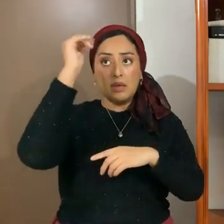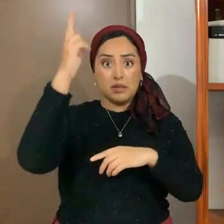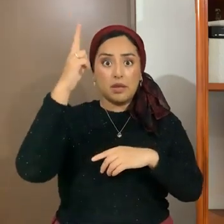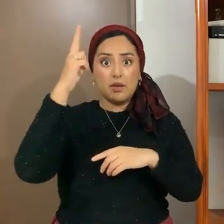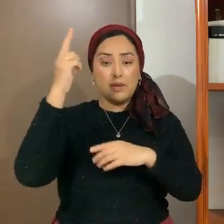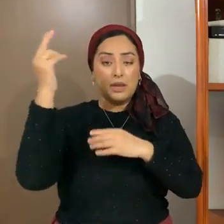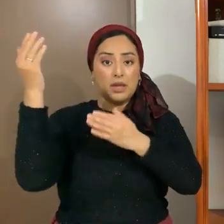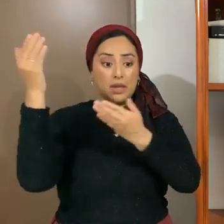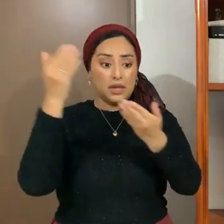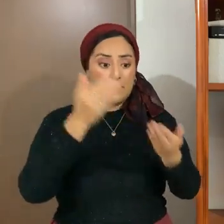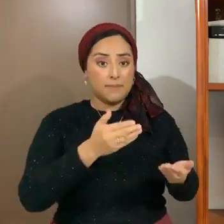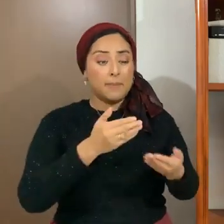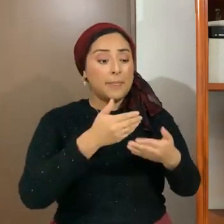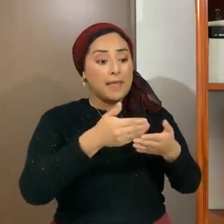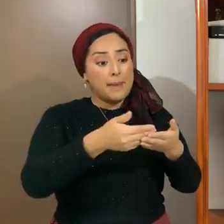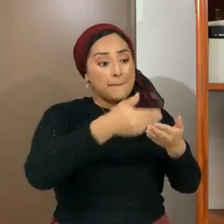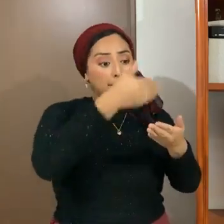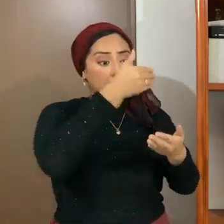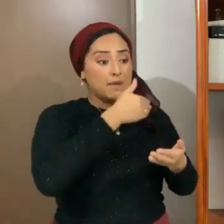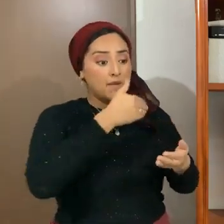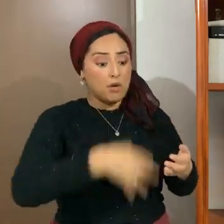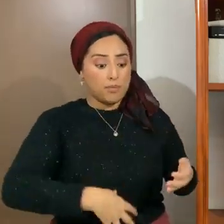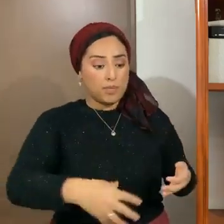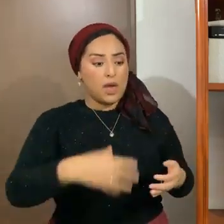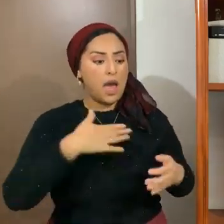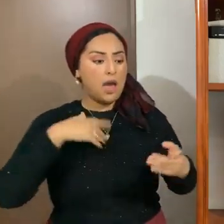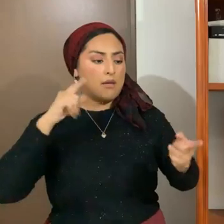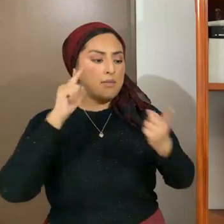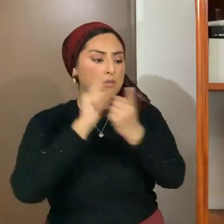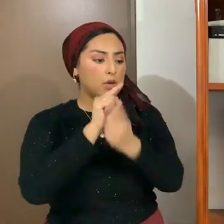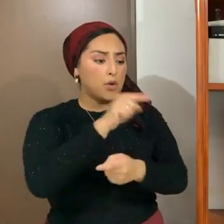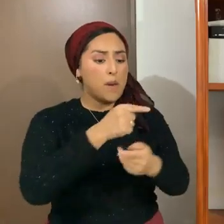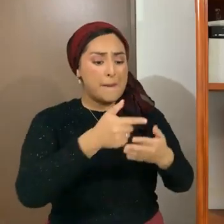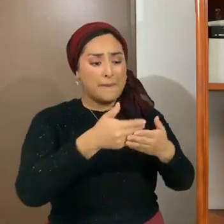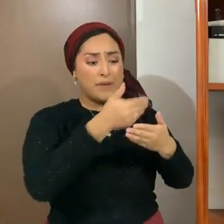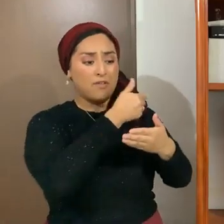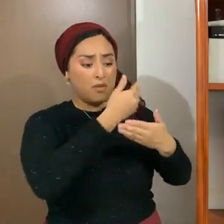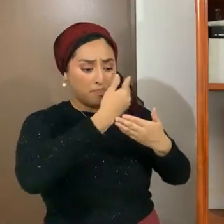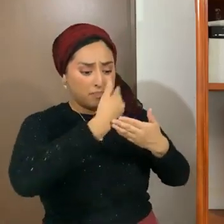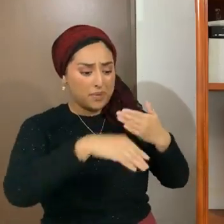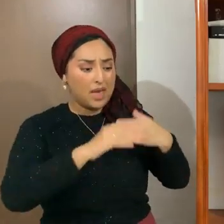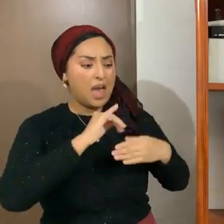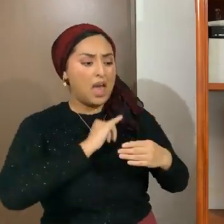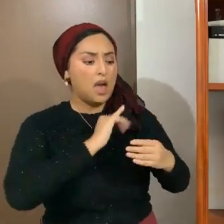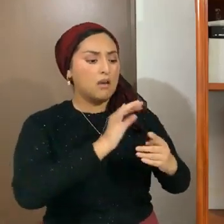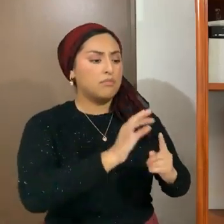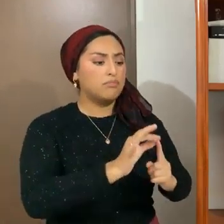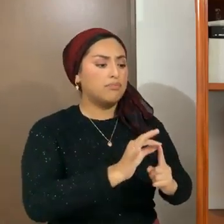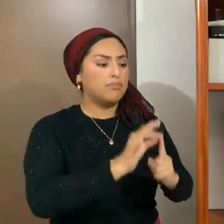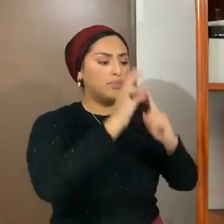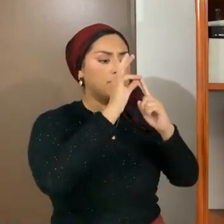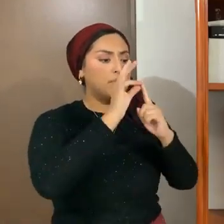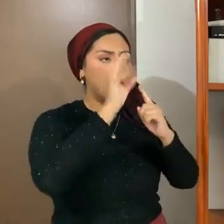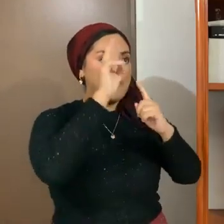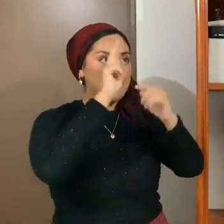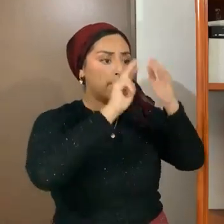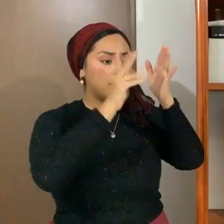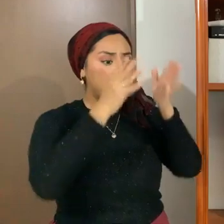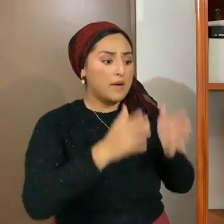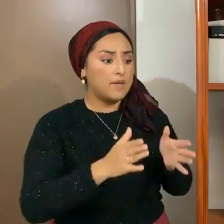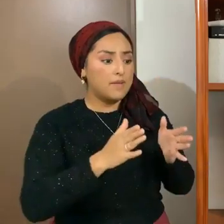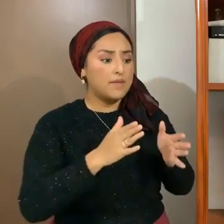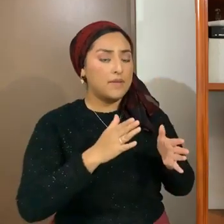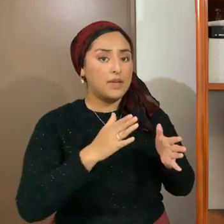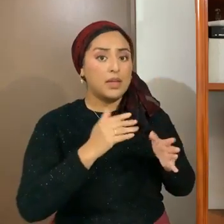diciendo: antes de que te formase en el vientre te conocí, y antes de que nacieses te santifiqué, te di por profeta a las naciones. Y yo